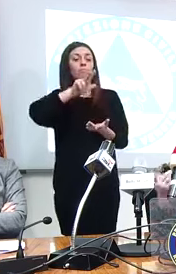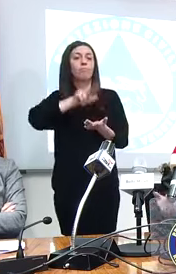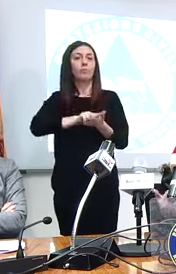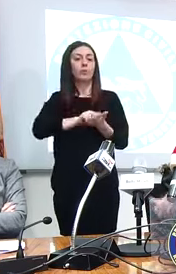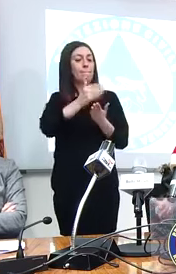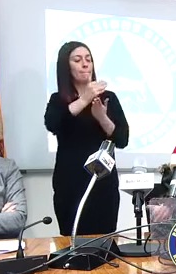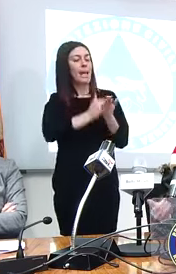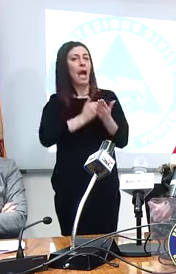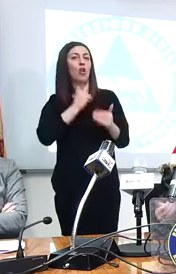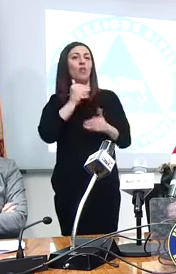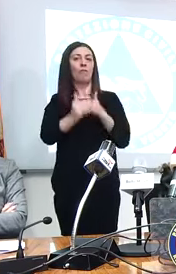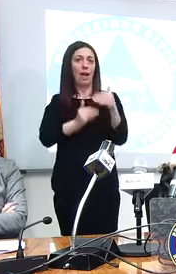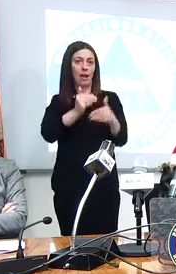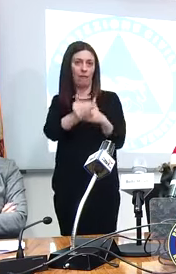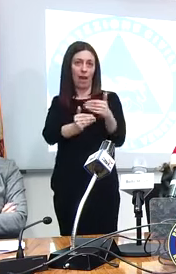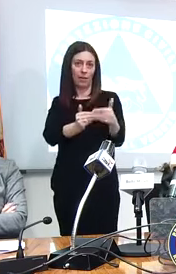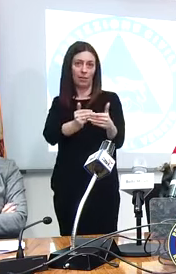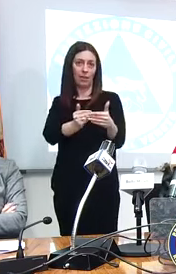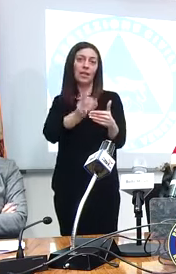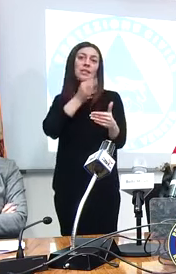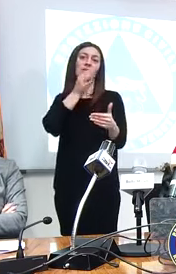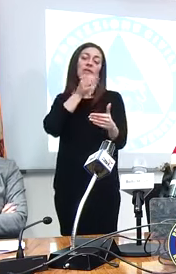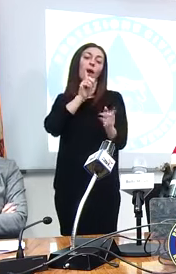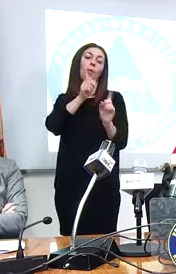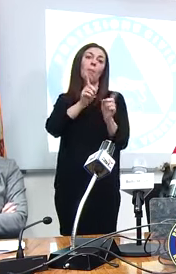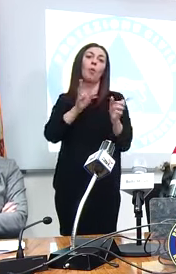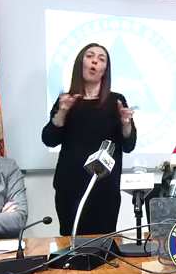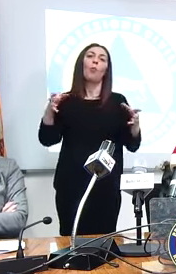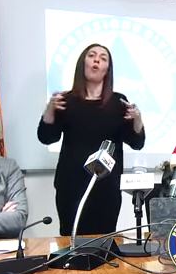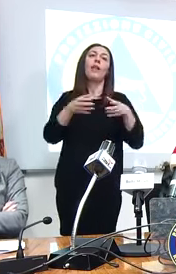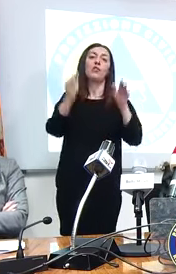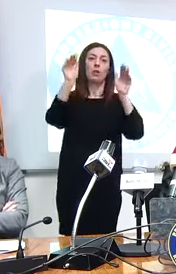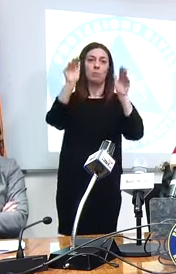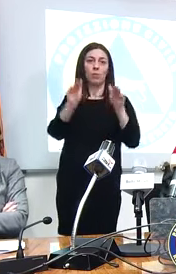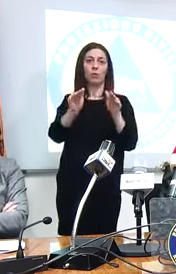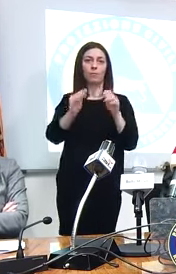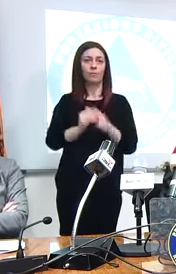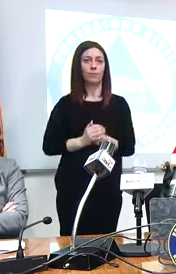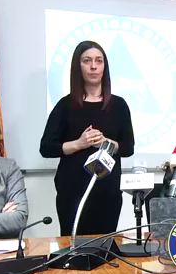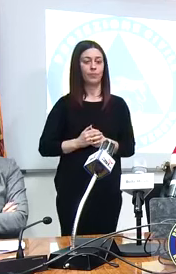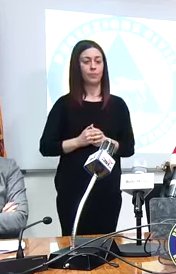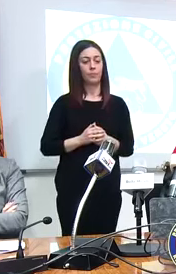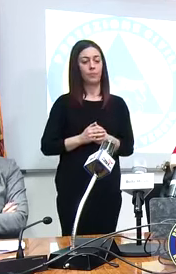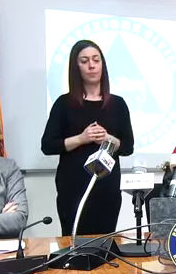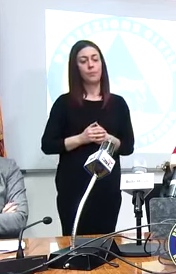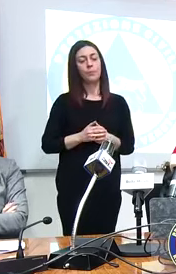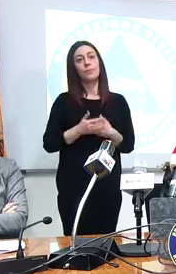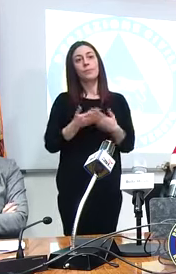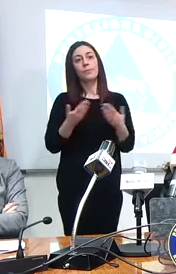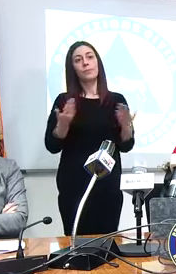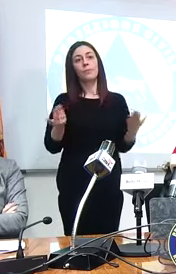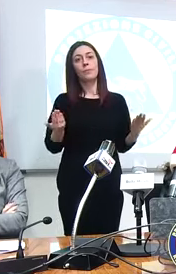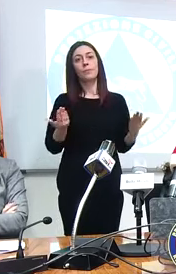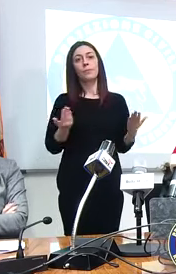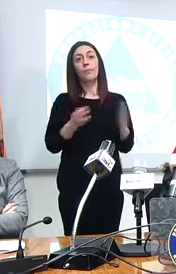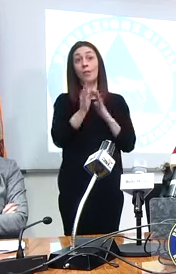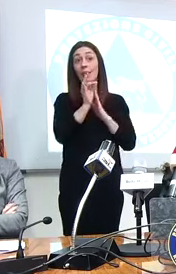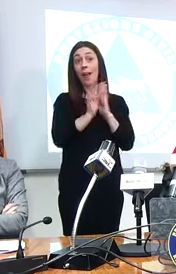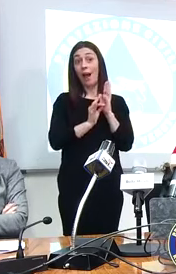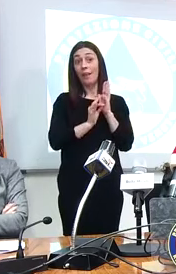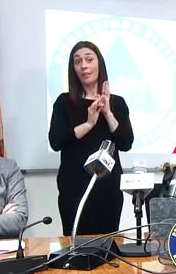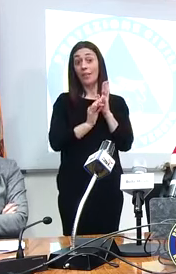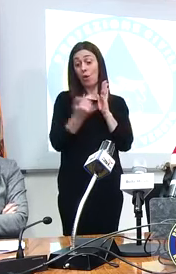e quindi la protezione della popolazione. Allora, abbiamo gli ultimi dati alle 11